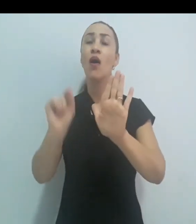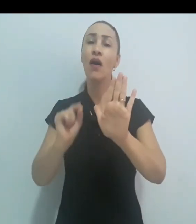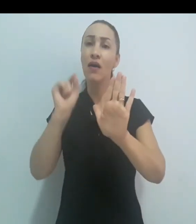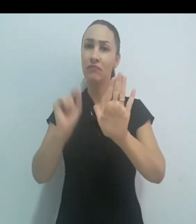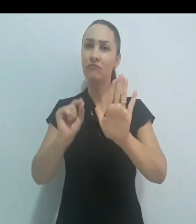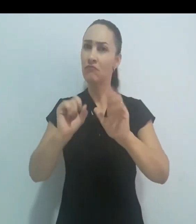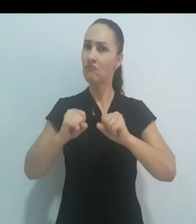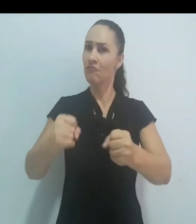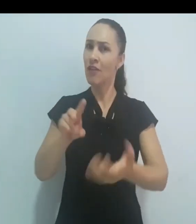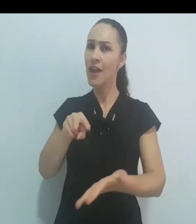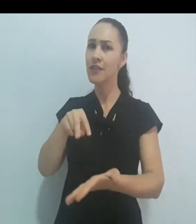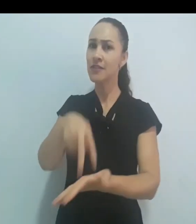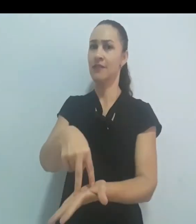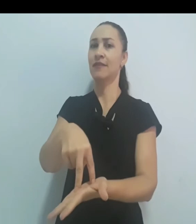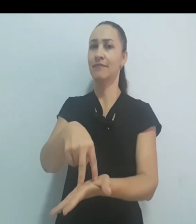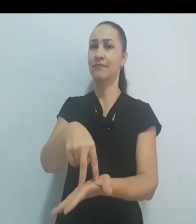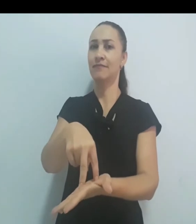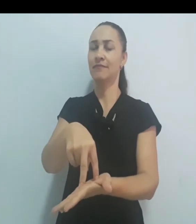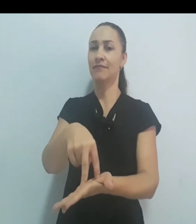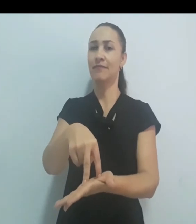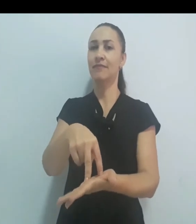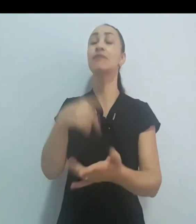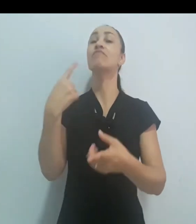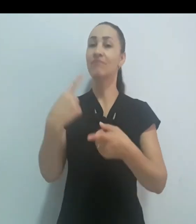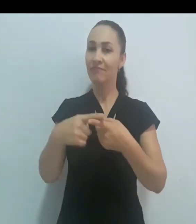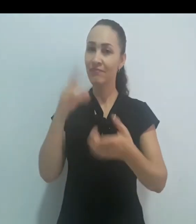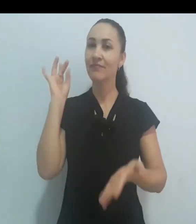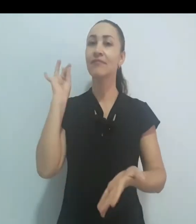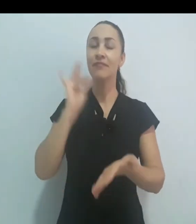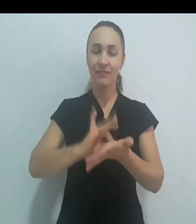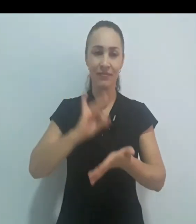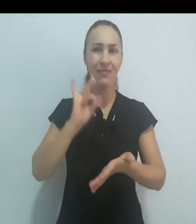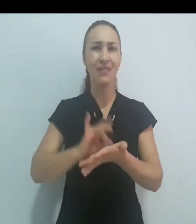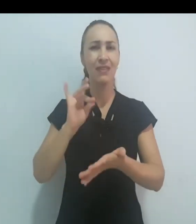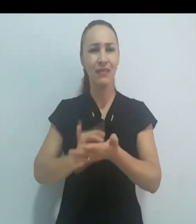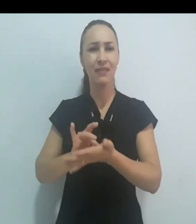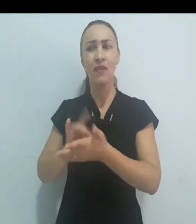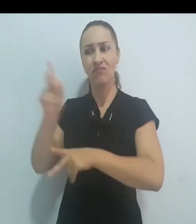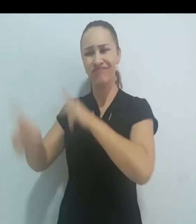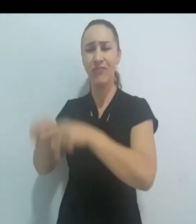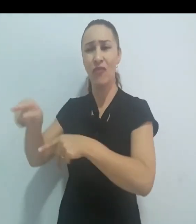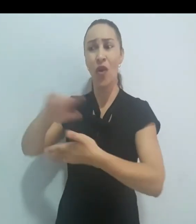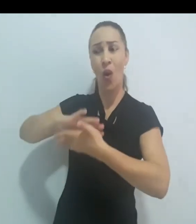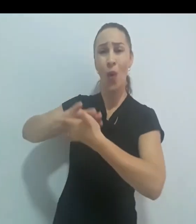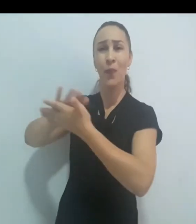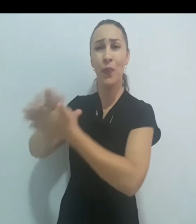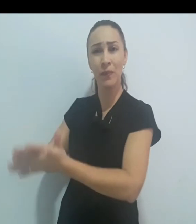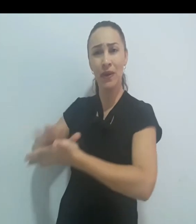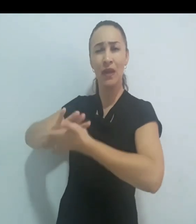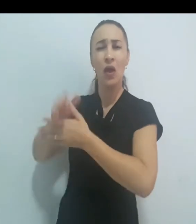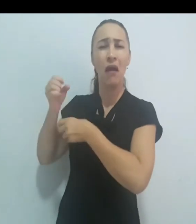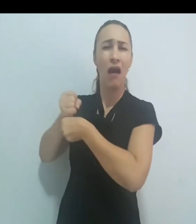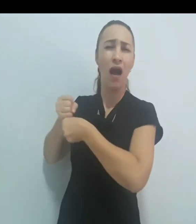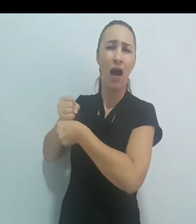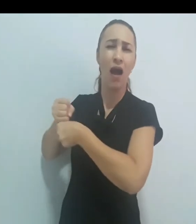de questões de resistência, né? Porque, de fato, eles foram e são, muitas vezes, né, oprimidos,